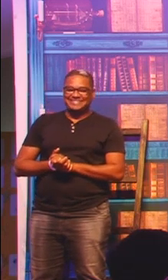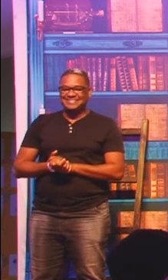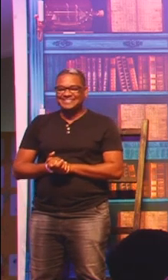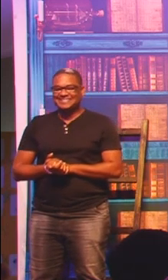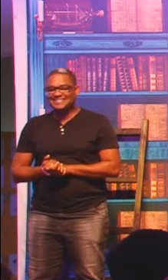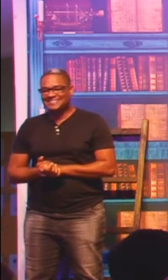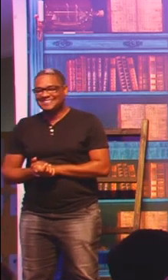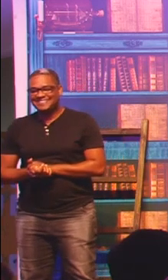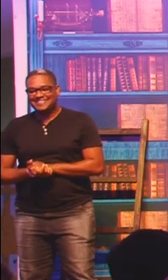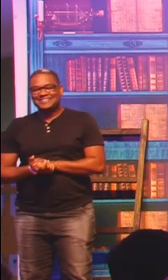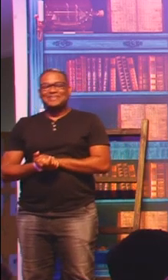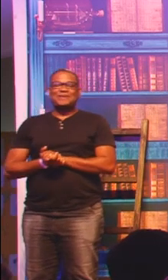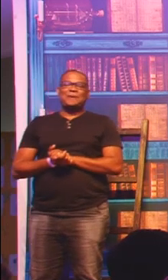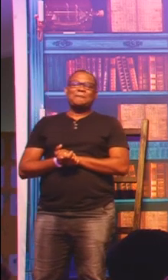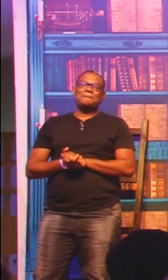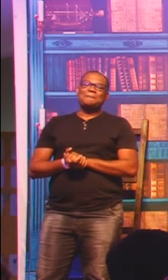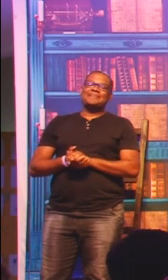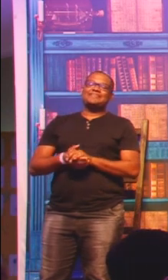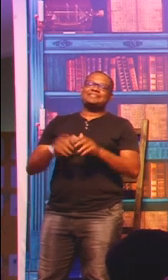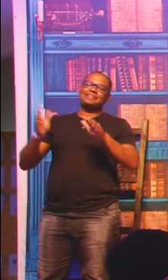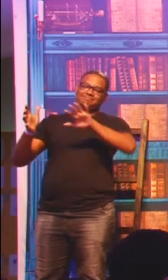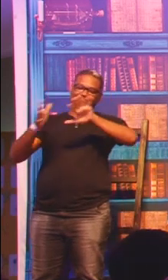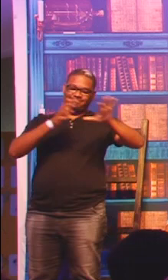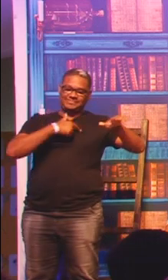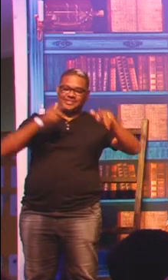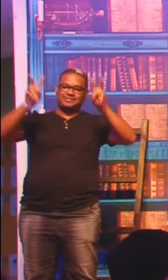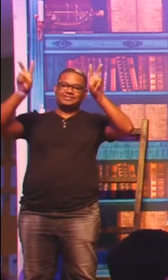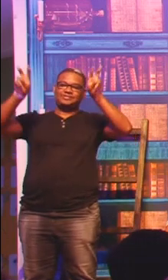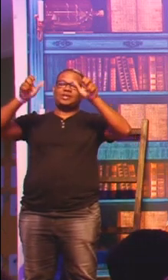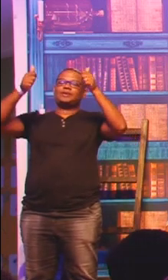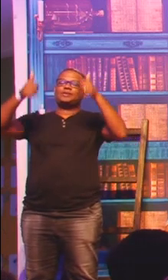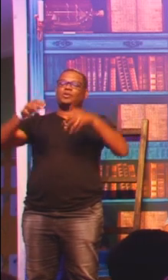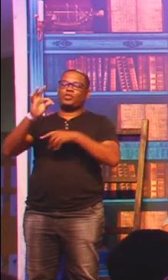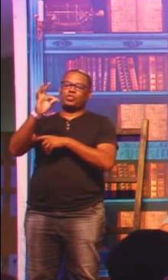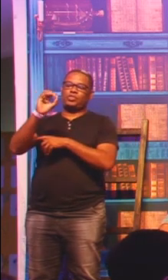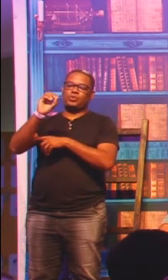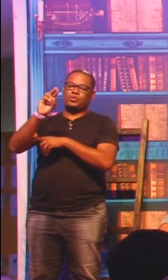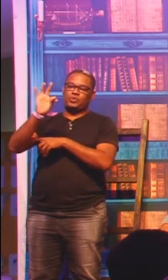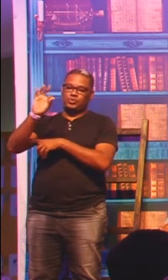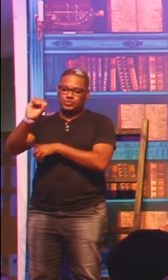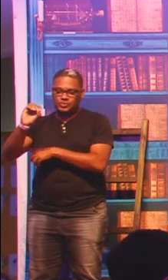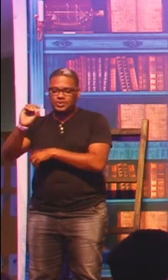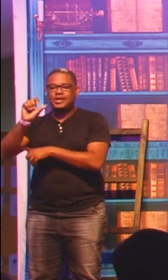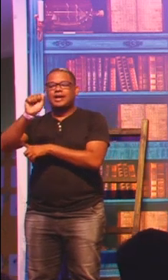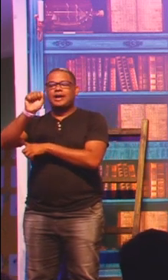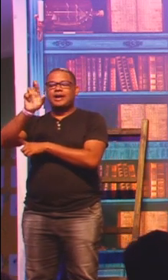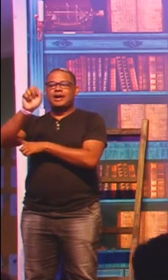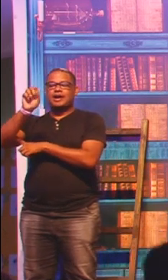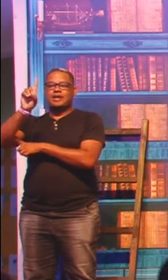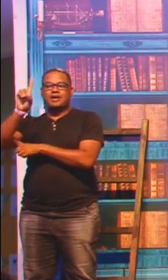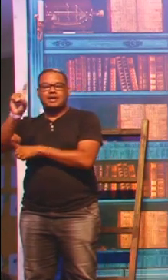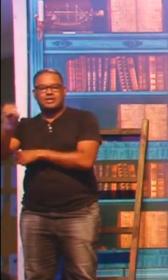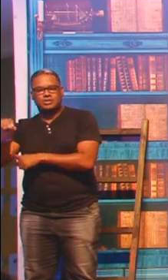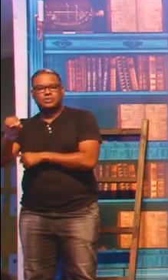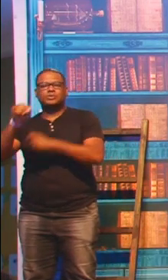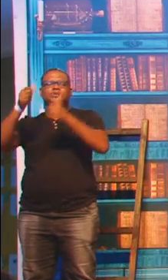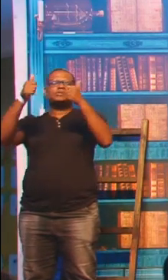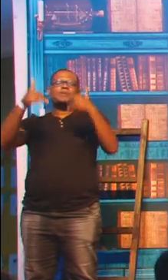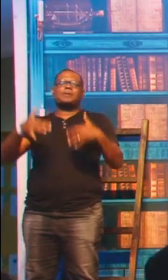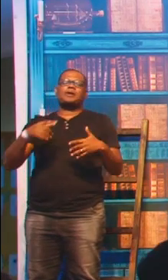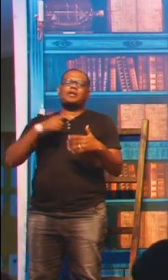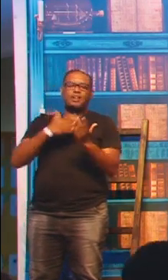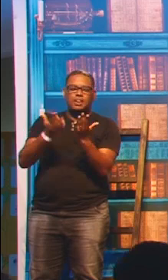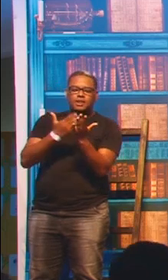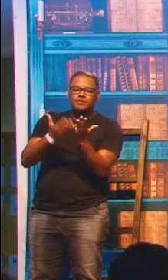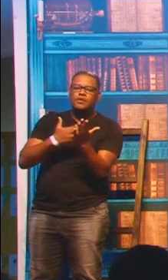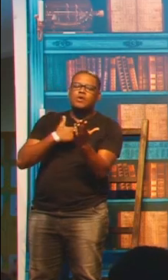Bom, gente, vou falar sobre Torto Arado, que é esse romance, né, que tem feito uma